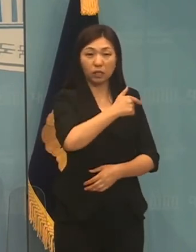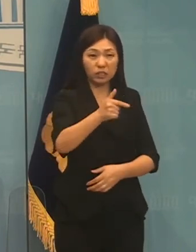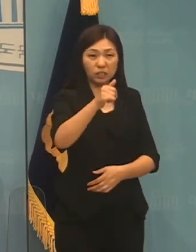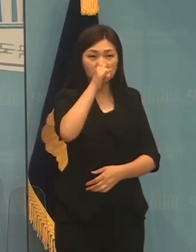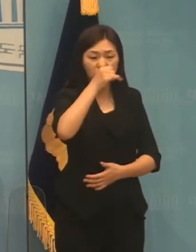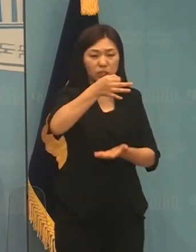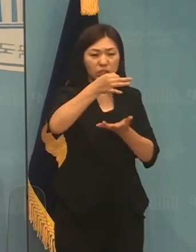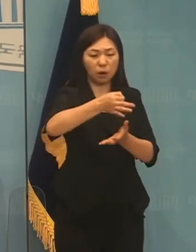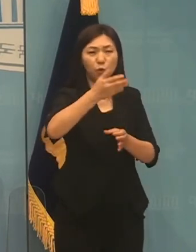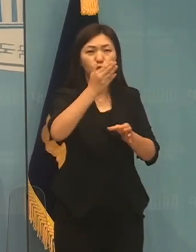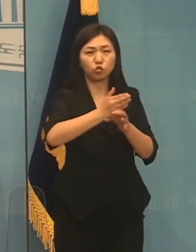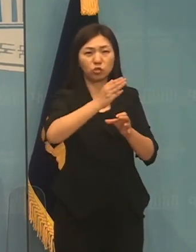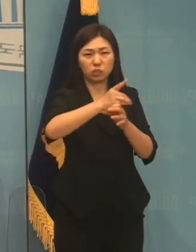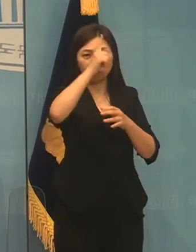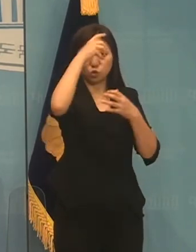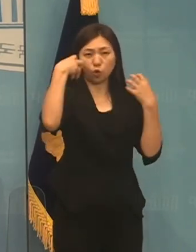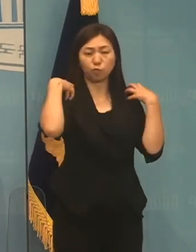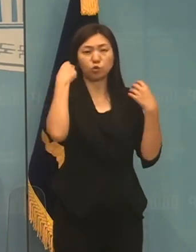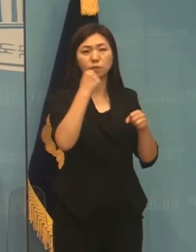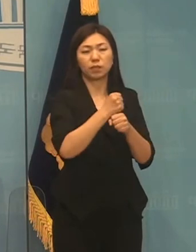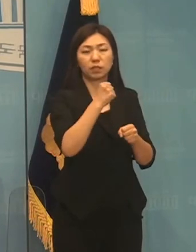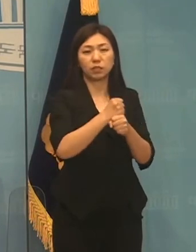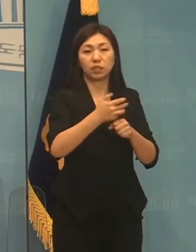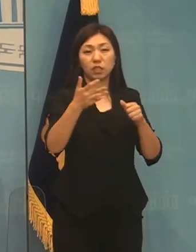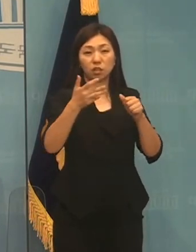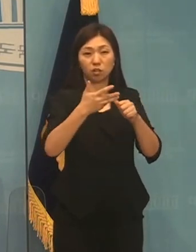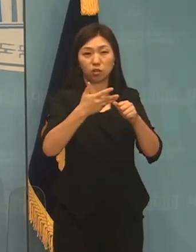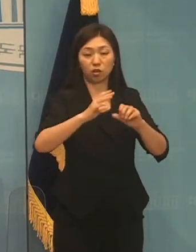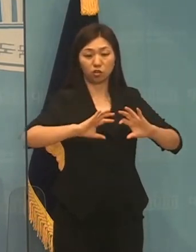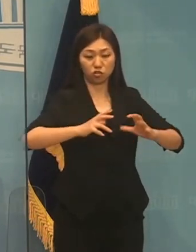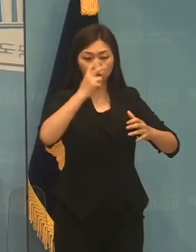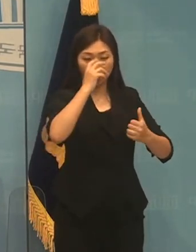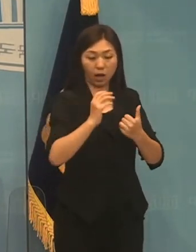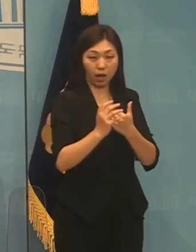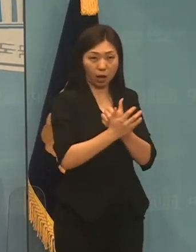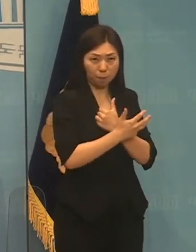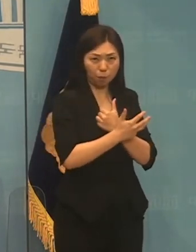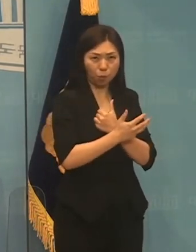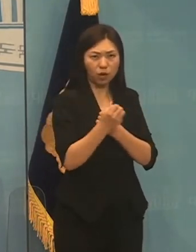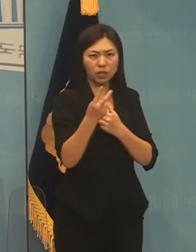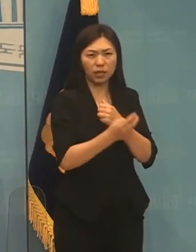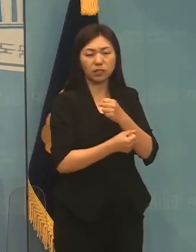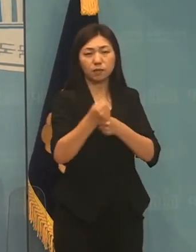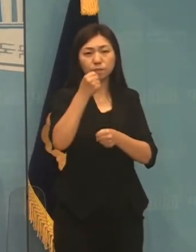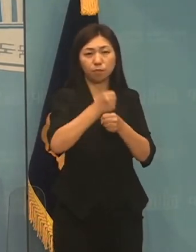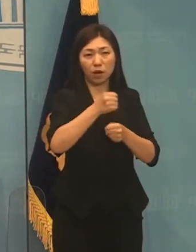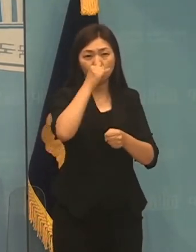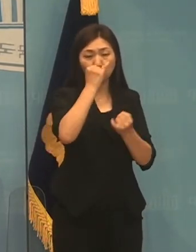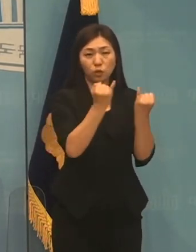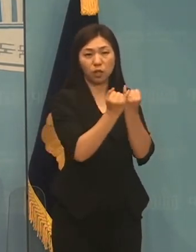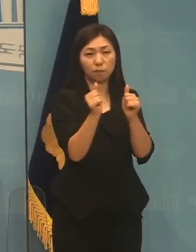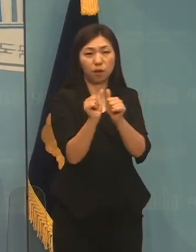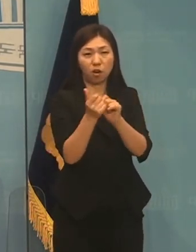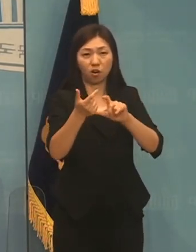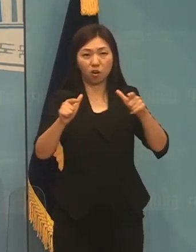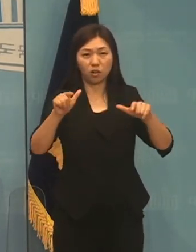만들겠습니다. 여덟째, 국가 안보 태세를 재앙립하고 남녀 차별 없는